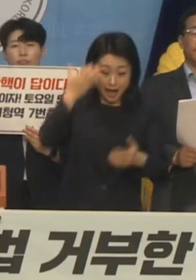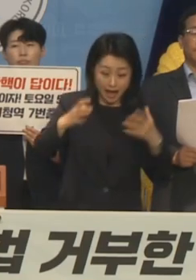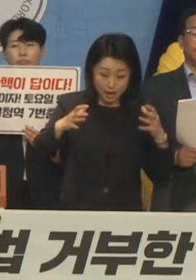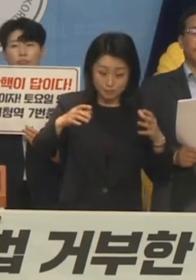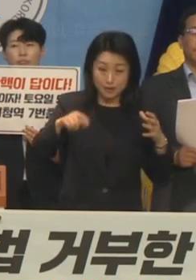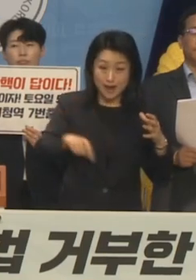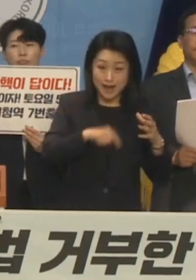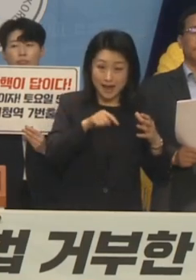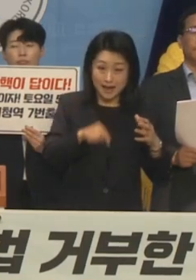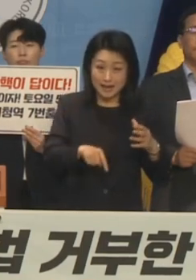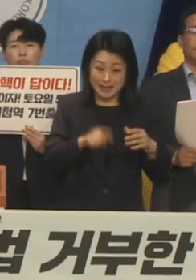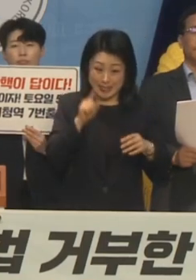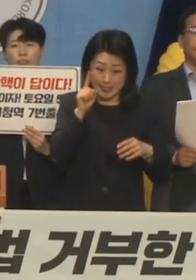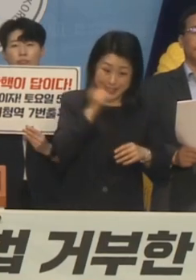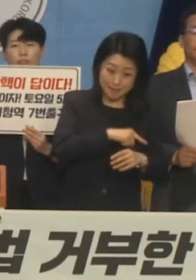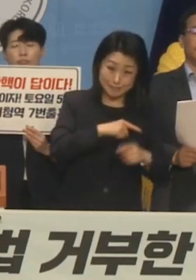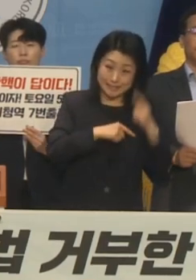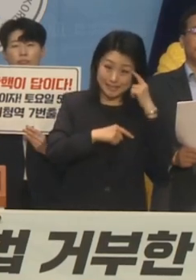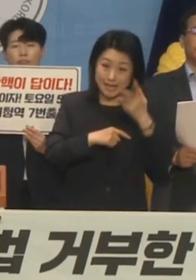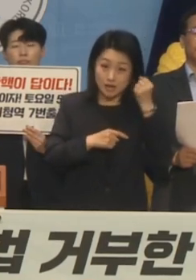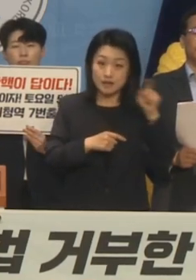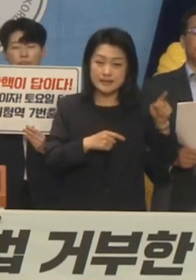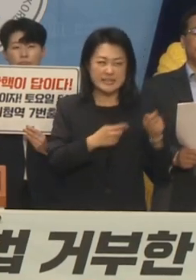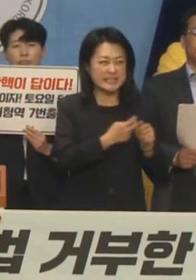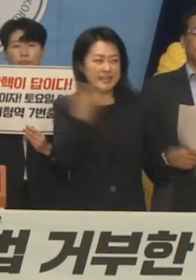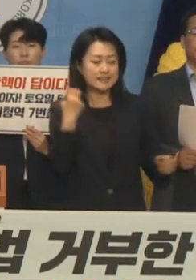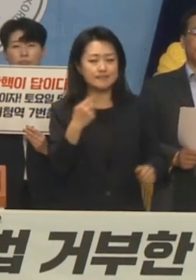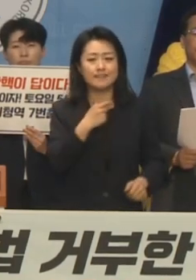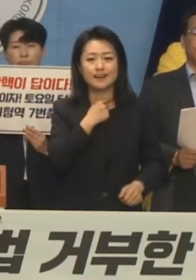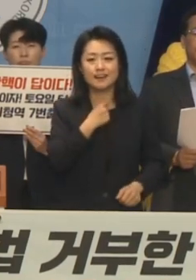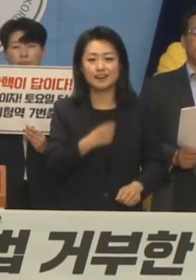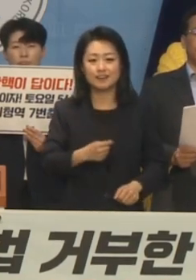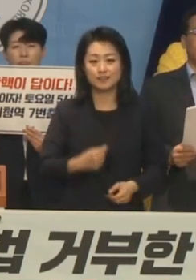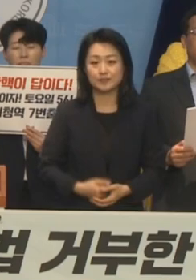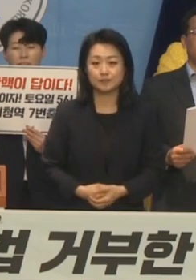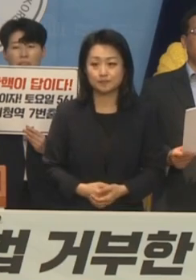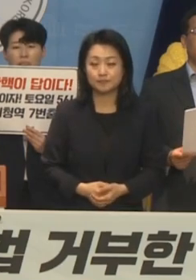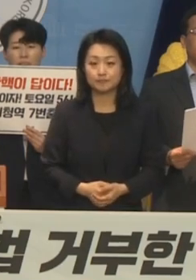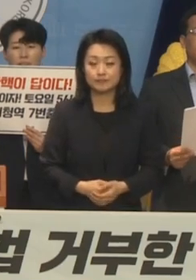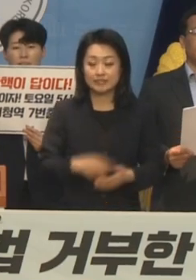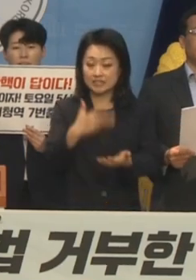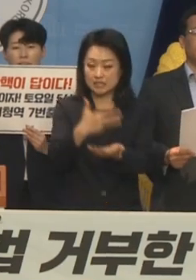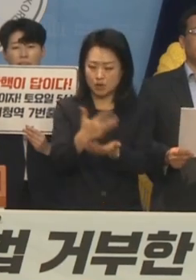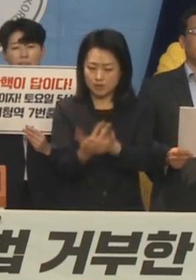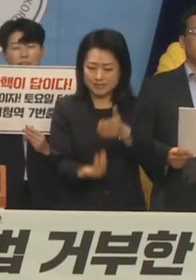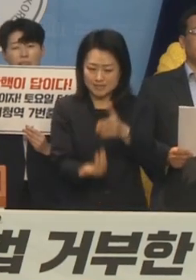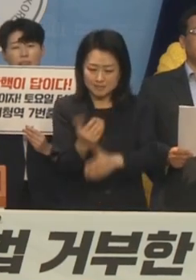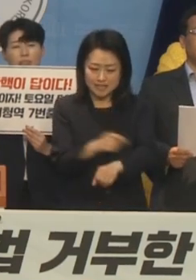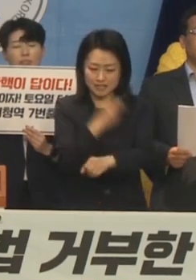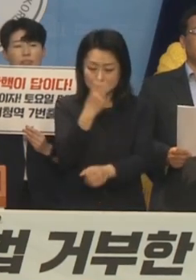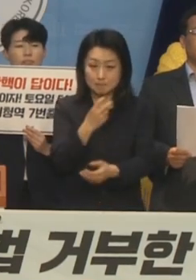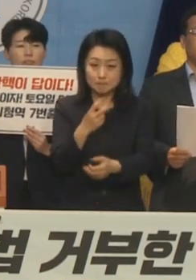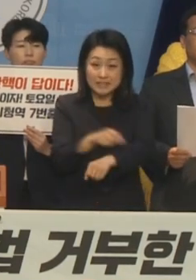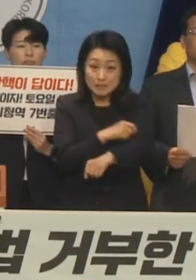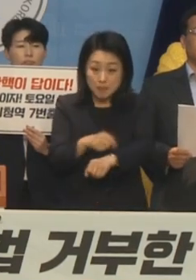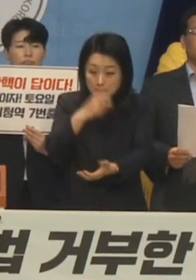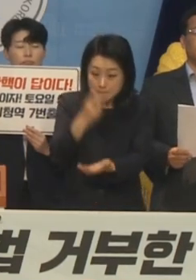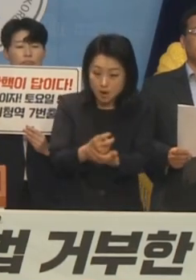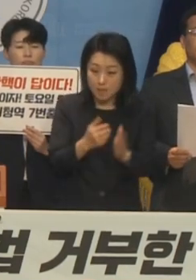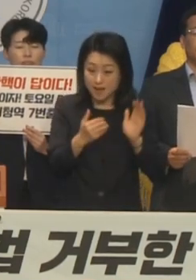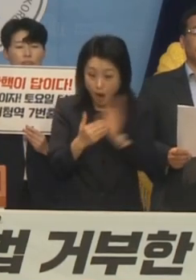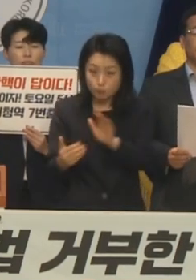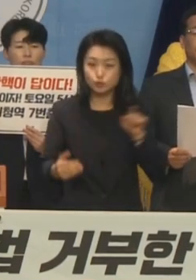악당 국가로 만들었을 때도 탄핵했어야 합니다. 이태원 참사 특별법 거부권을